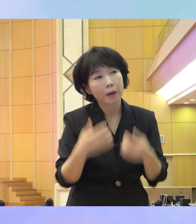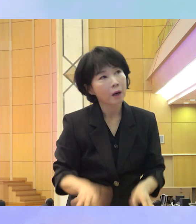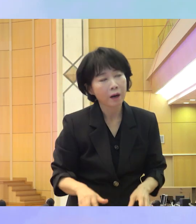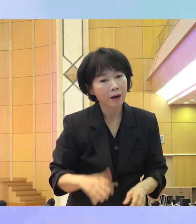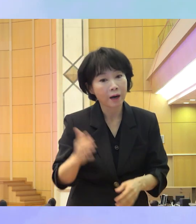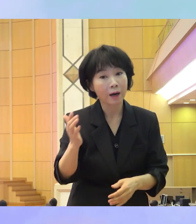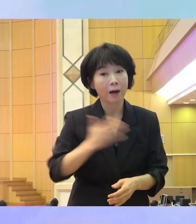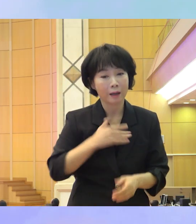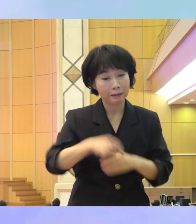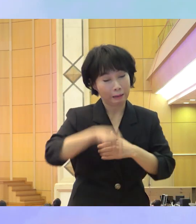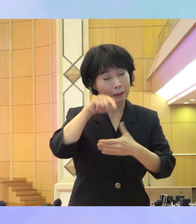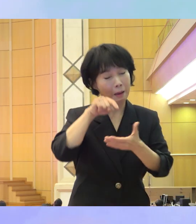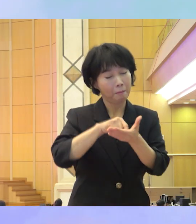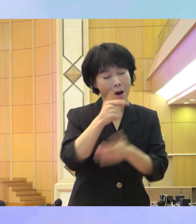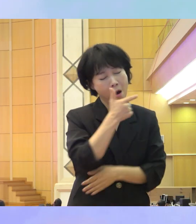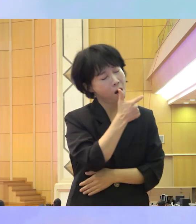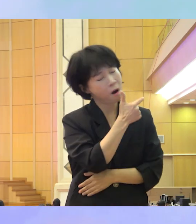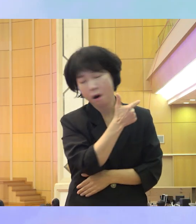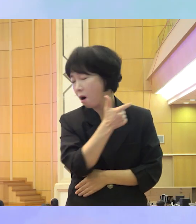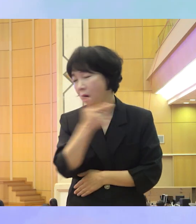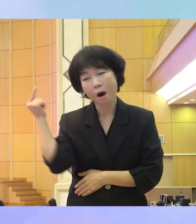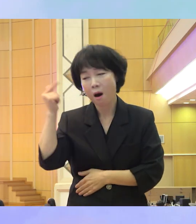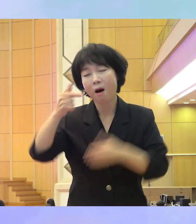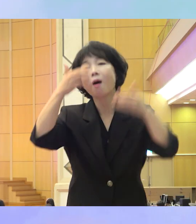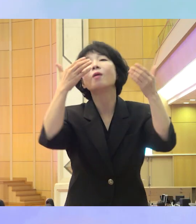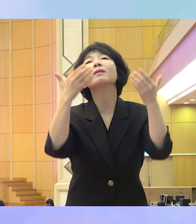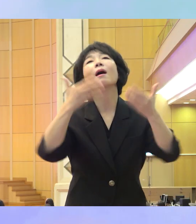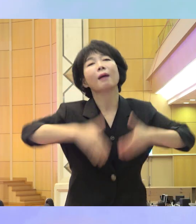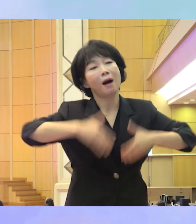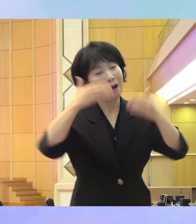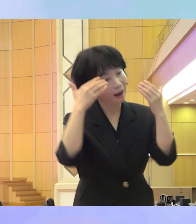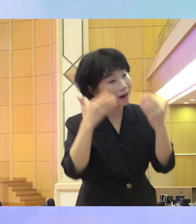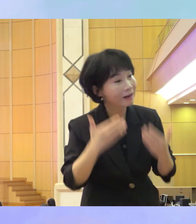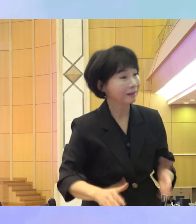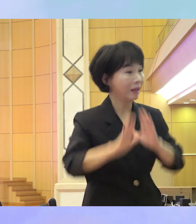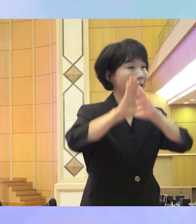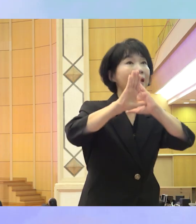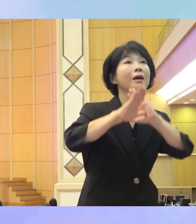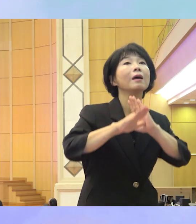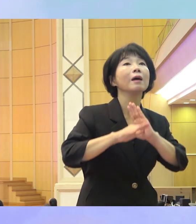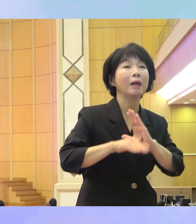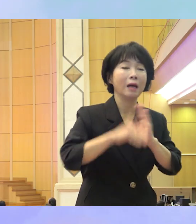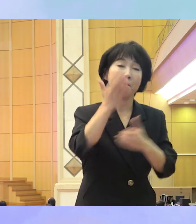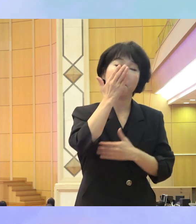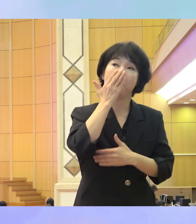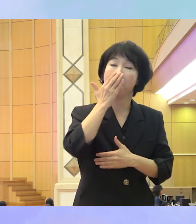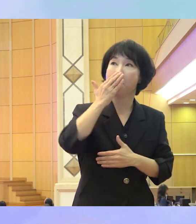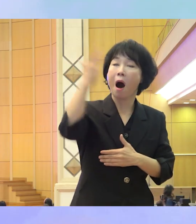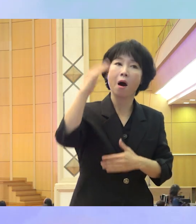없고 내 마음 연약할 때,